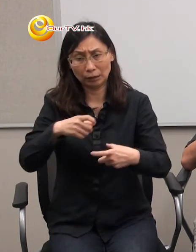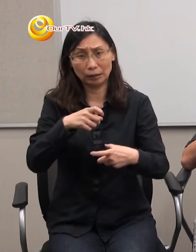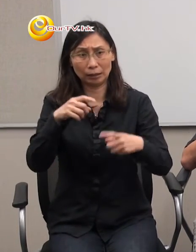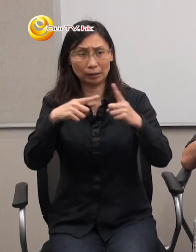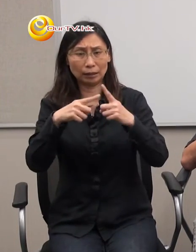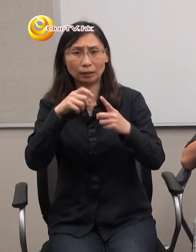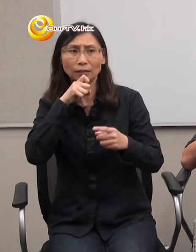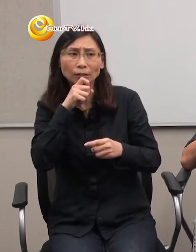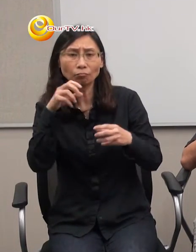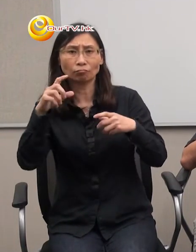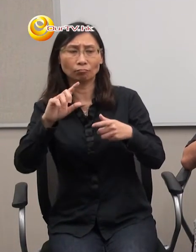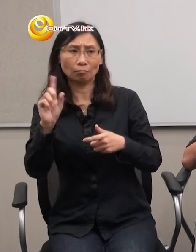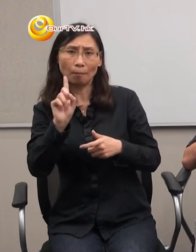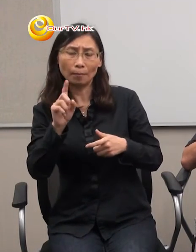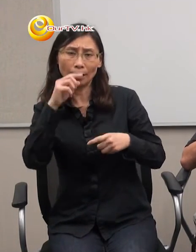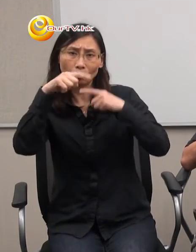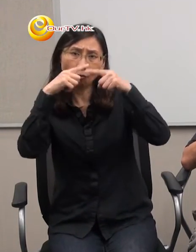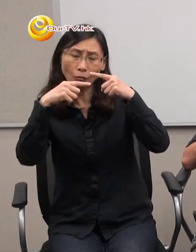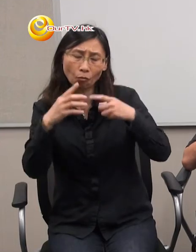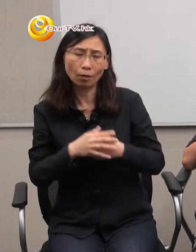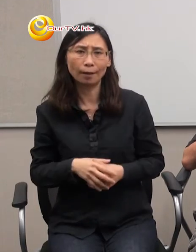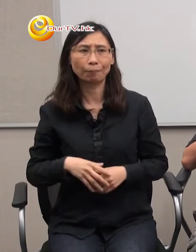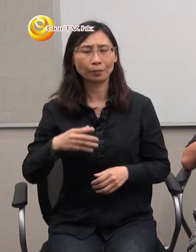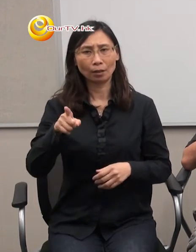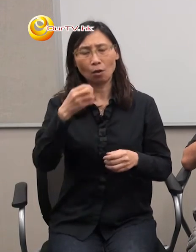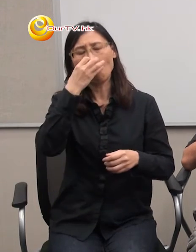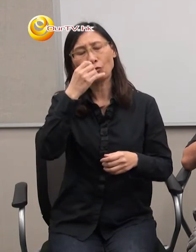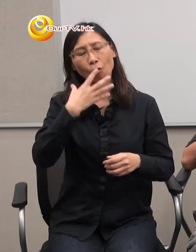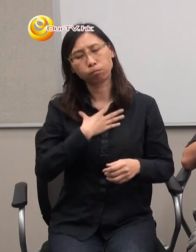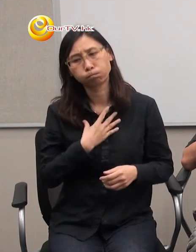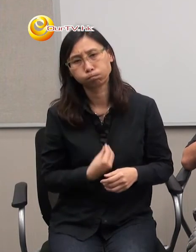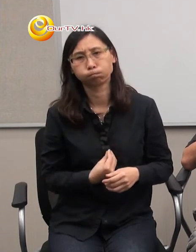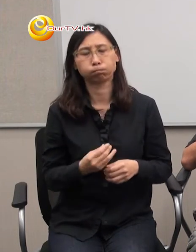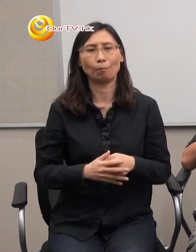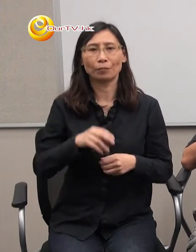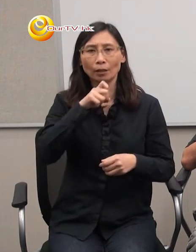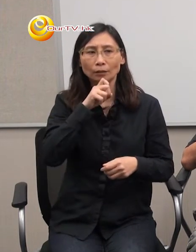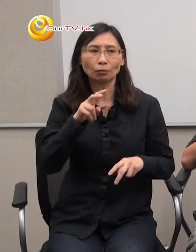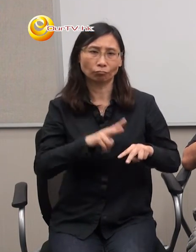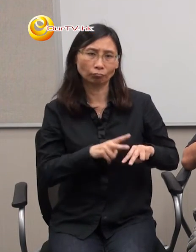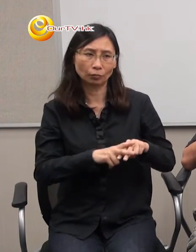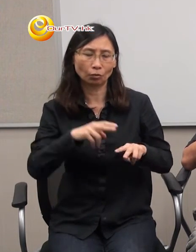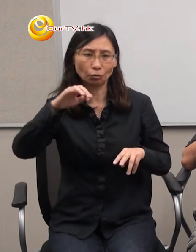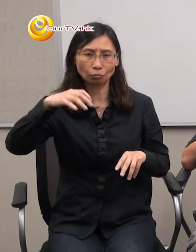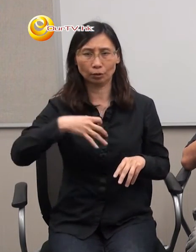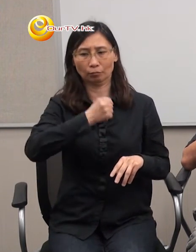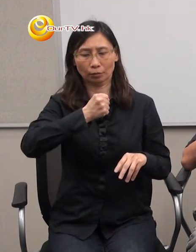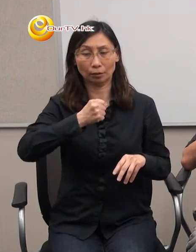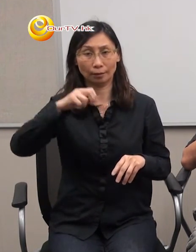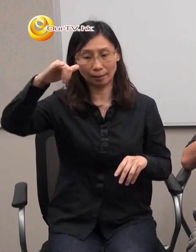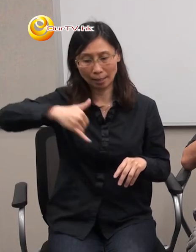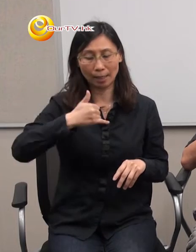香港一個悲哀嚟嘅，即係每逢所謂中央即係中共嘅大人物嚟香港，一定係策劃緊呢個陰謀